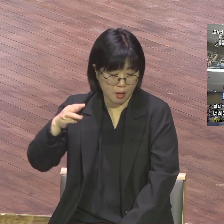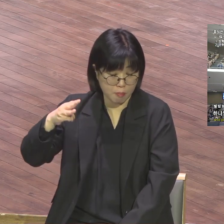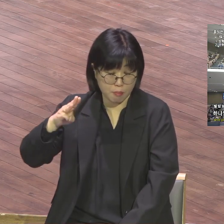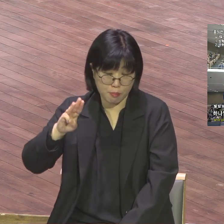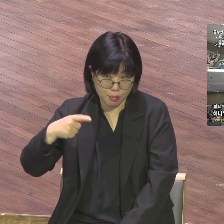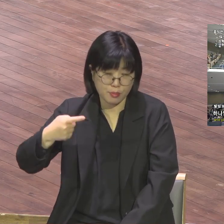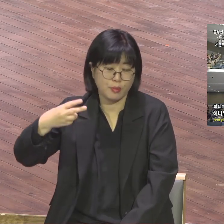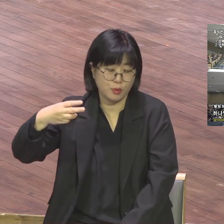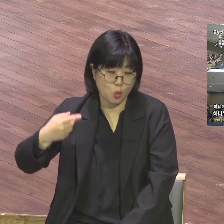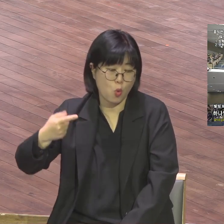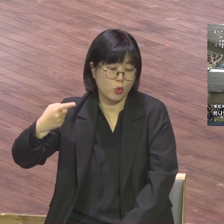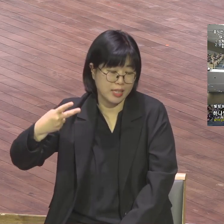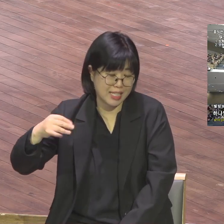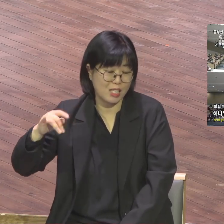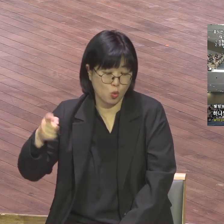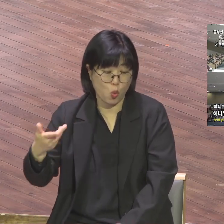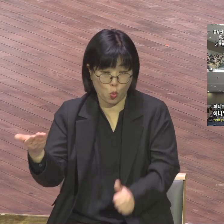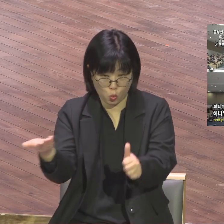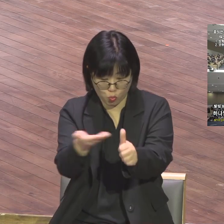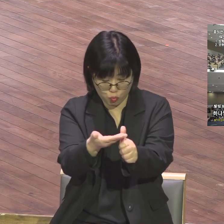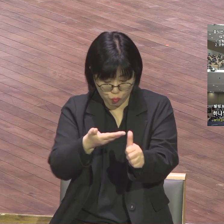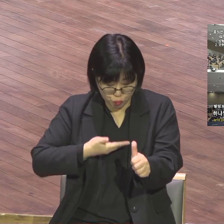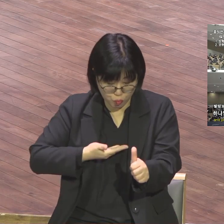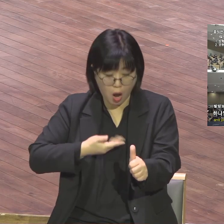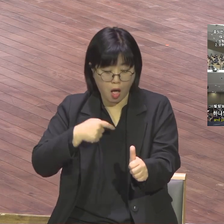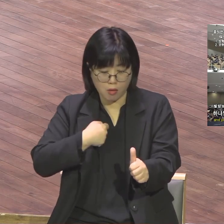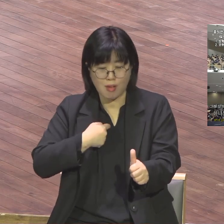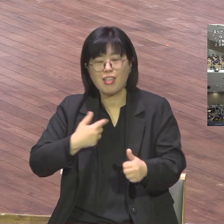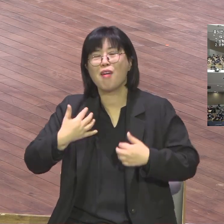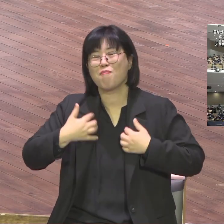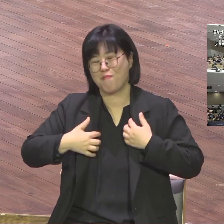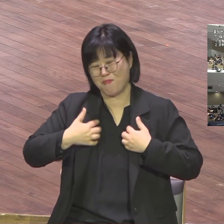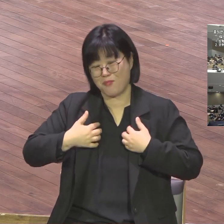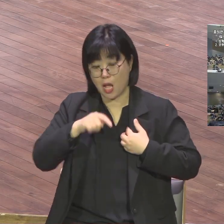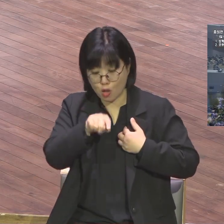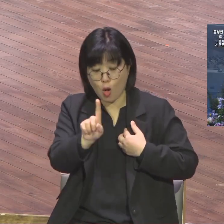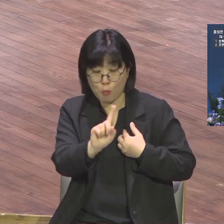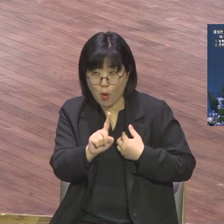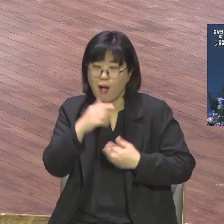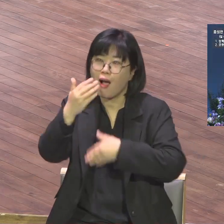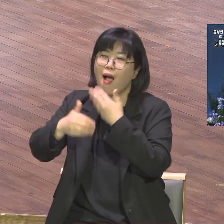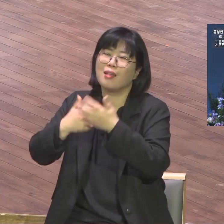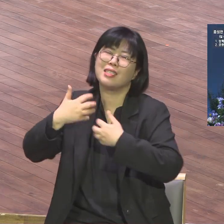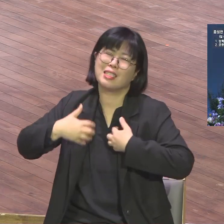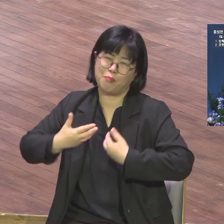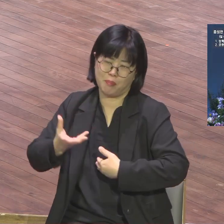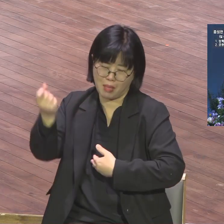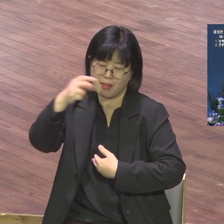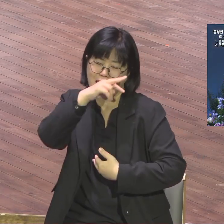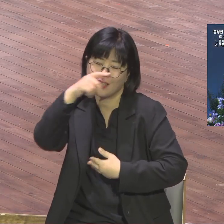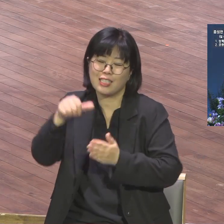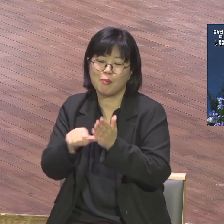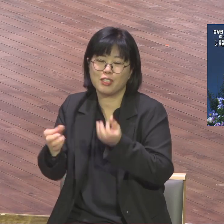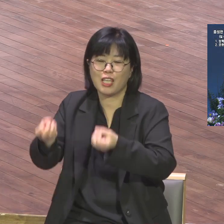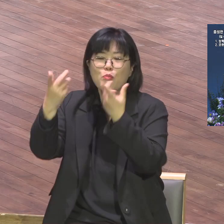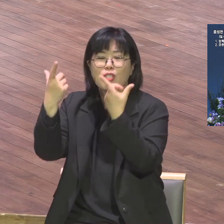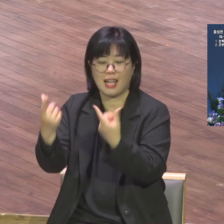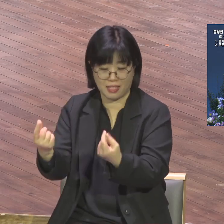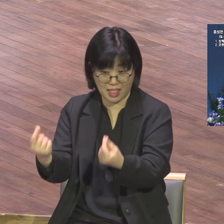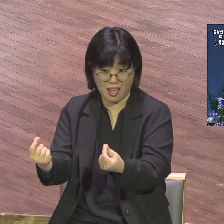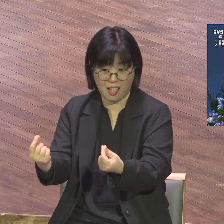향기로운 제물이요 하나님을 기쁘시게 한 것이라. 사도 바울은 빌립보교회 성도들의